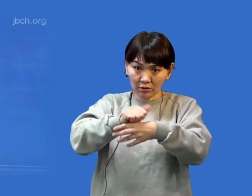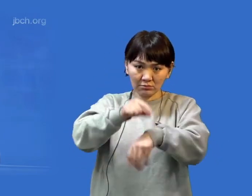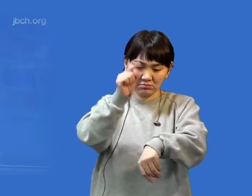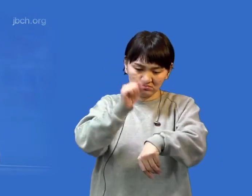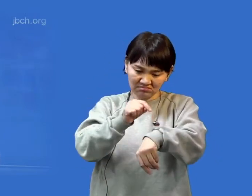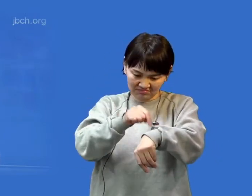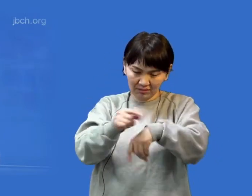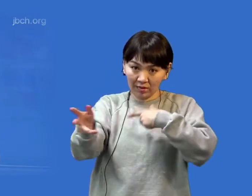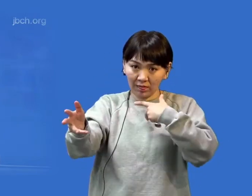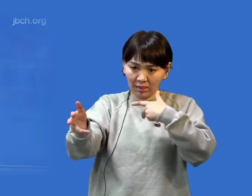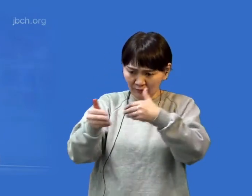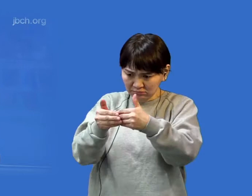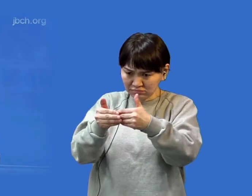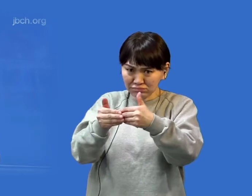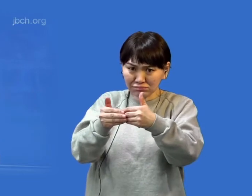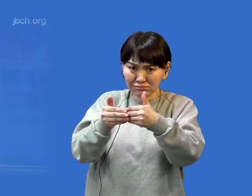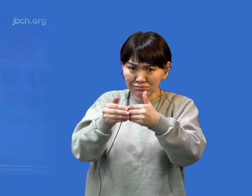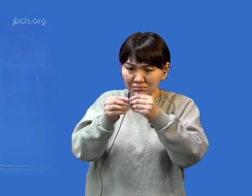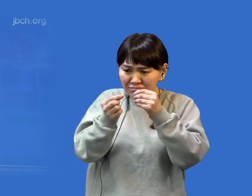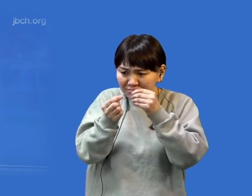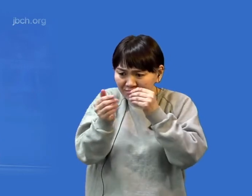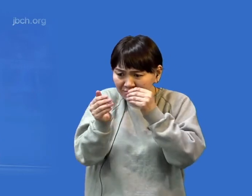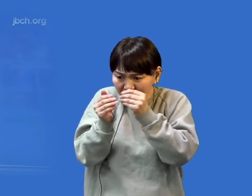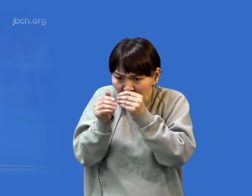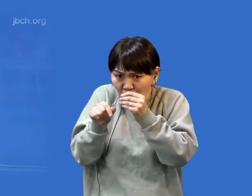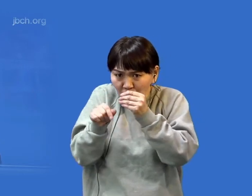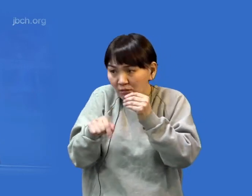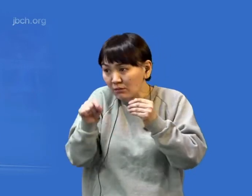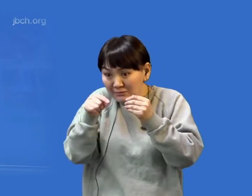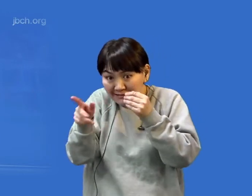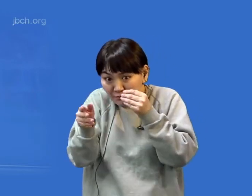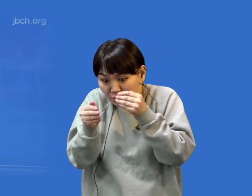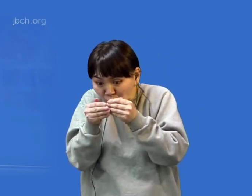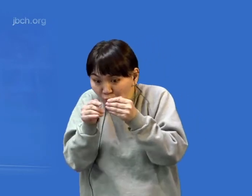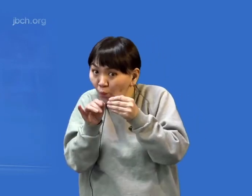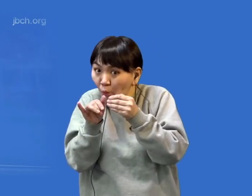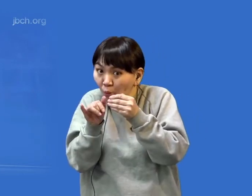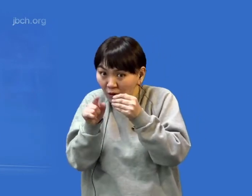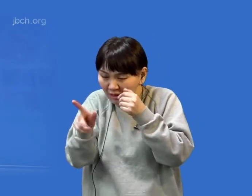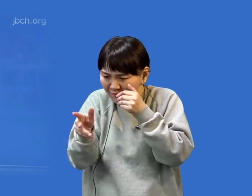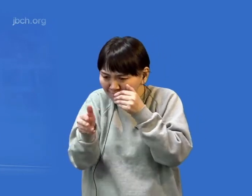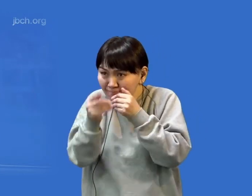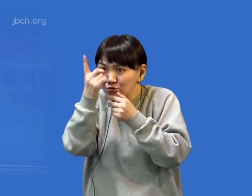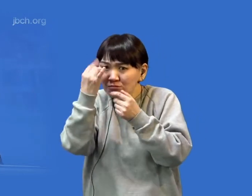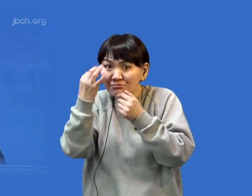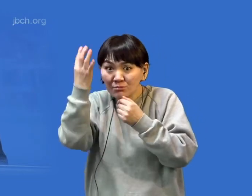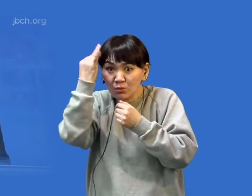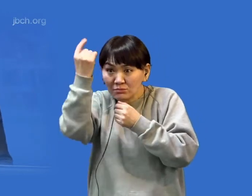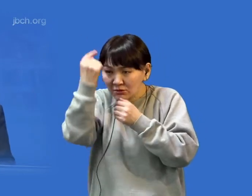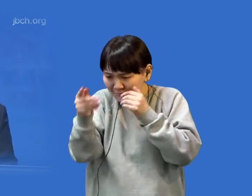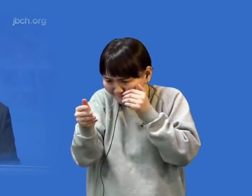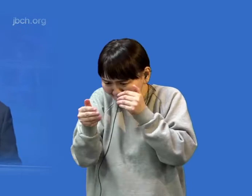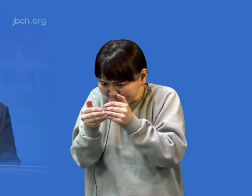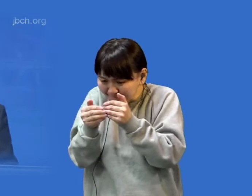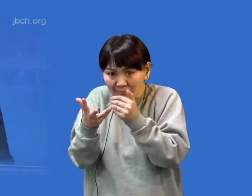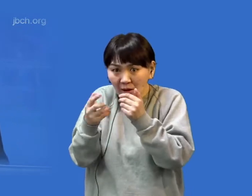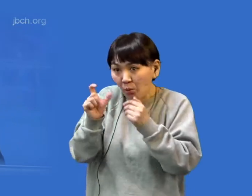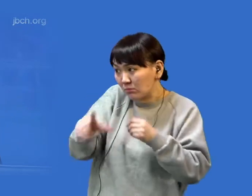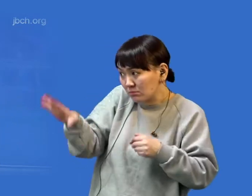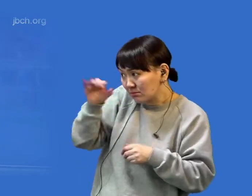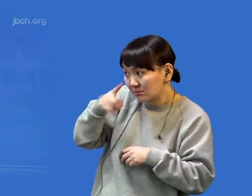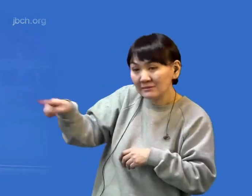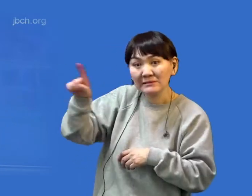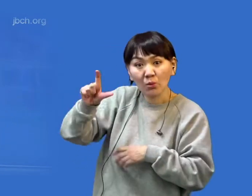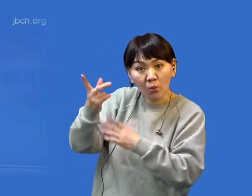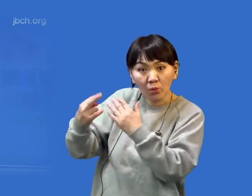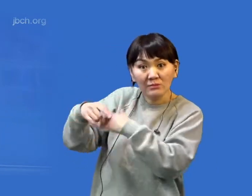байна. Тэглэр хүмүүс аминч, мөнгөндөрлөгч аминч гэж байгаа нь тэглэр өөрийгөө л хуваа